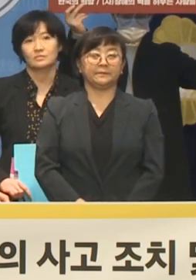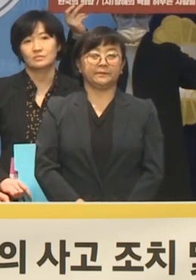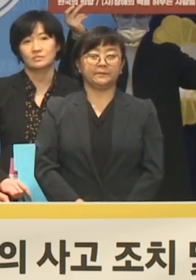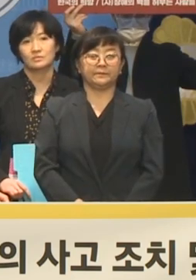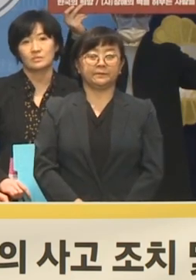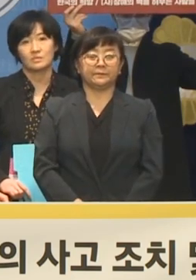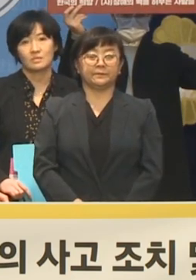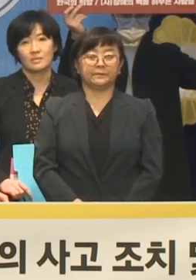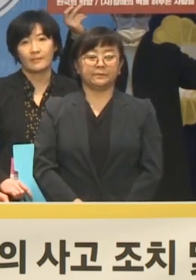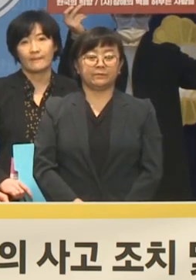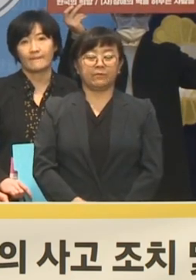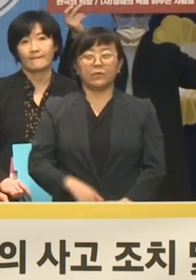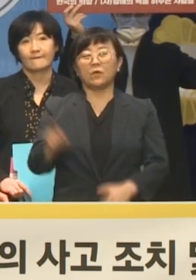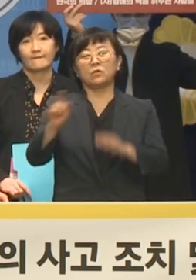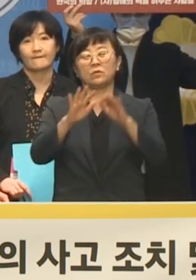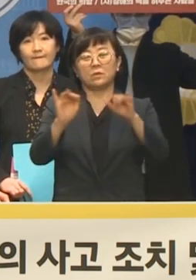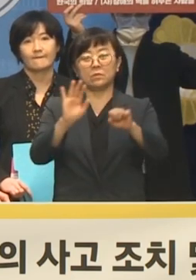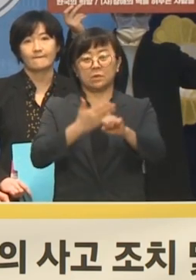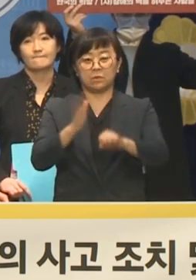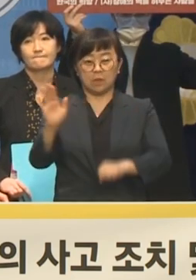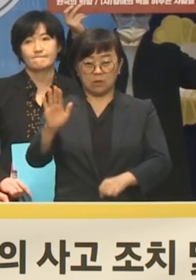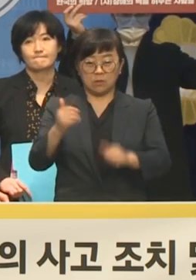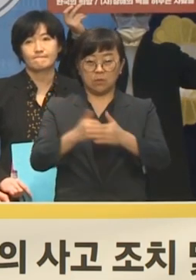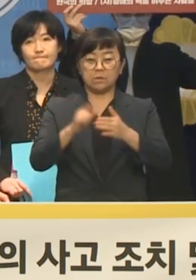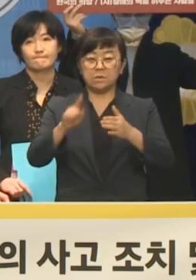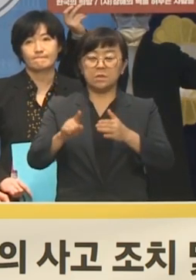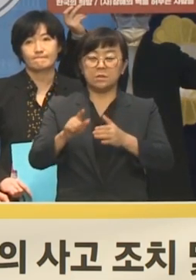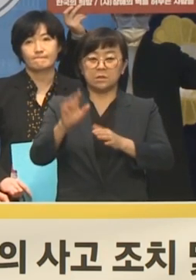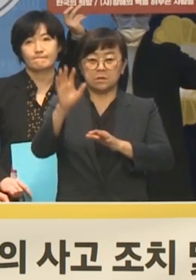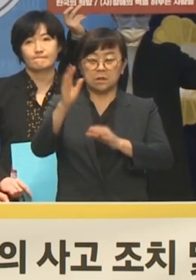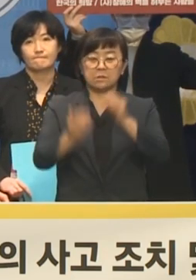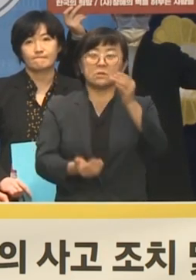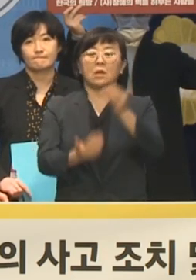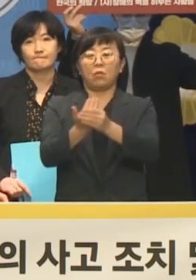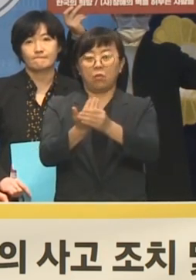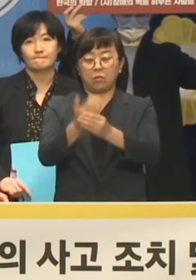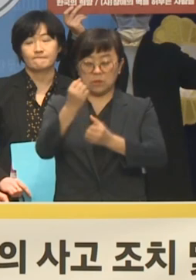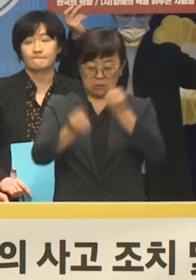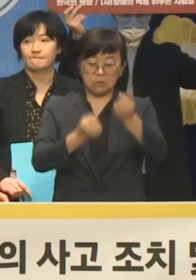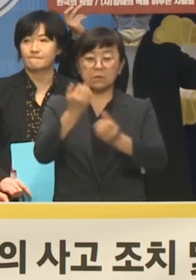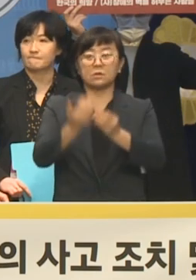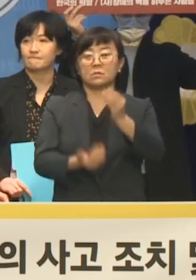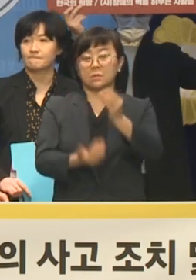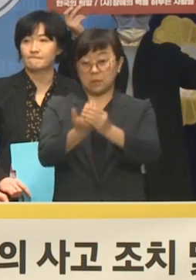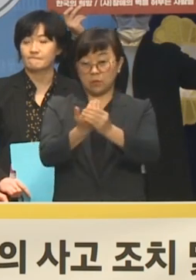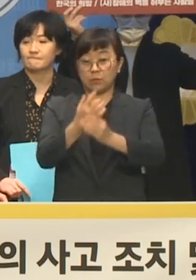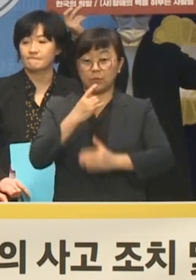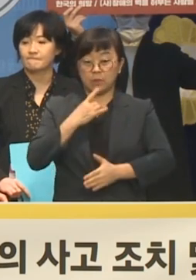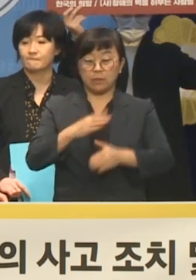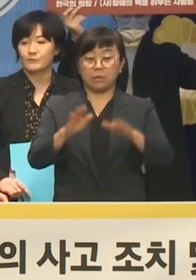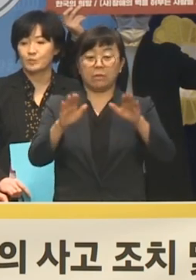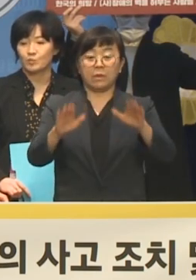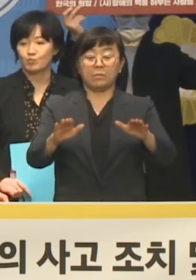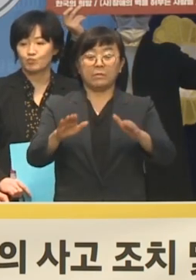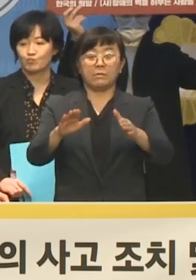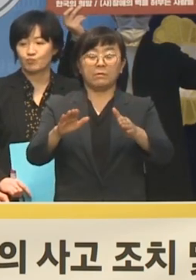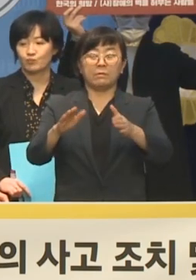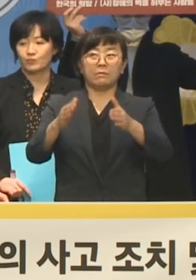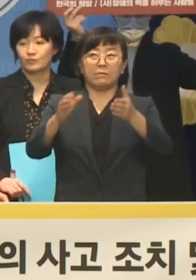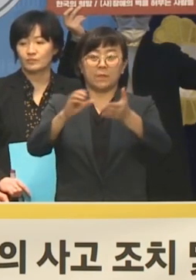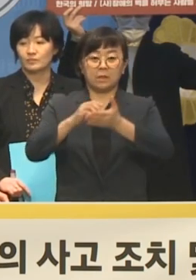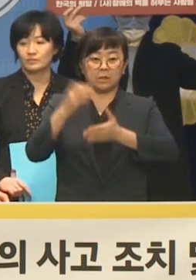그 누구의 잘못도 아닌 불의의 사고였음에도 불구하고 현실을 받아들이기가